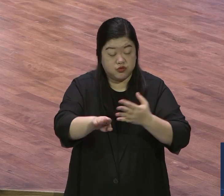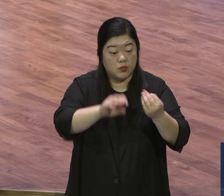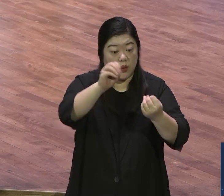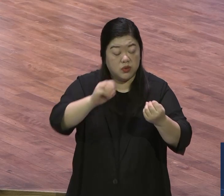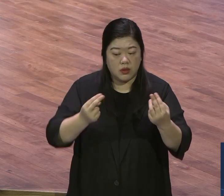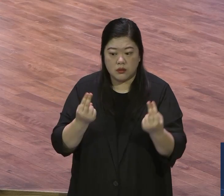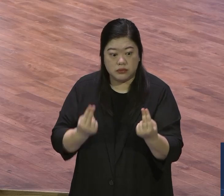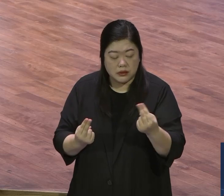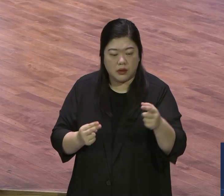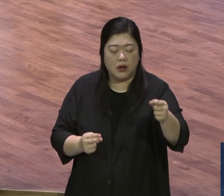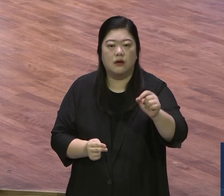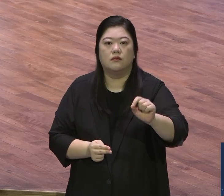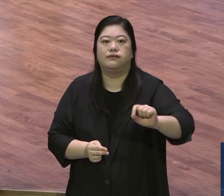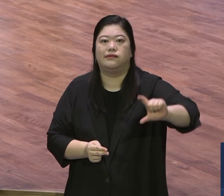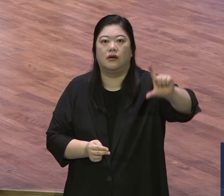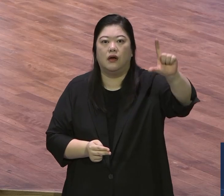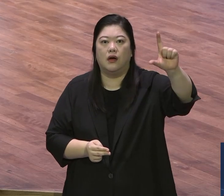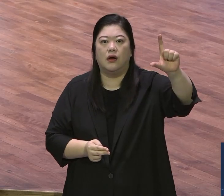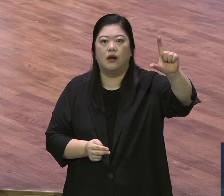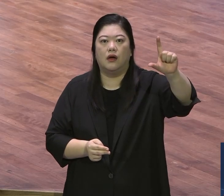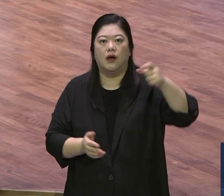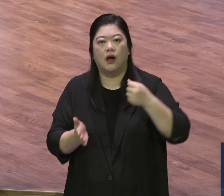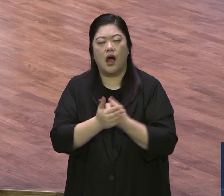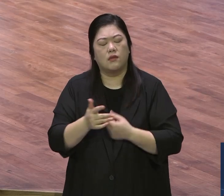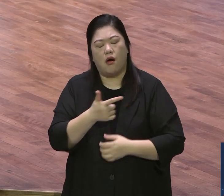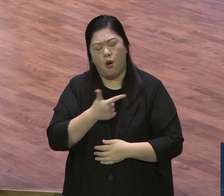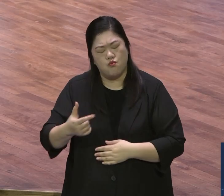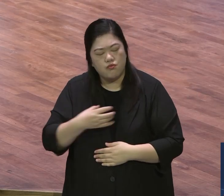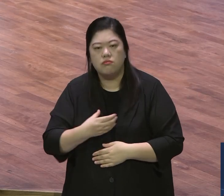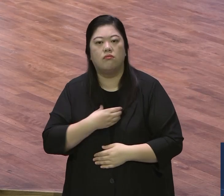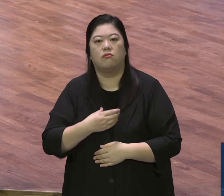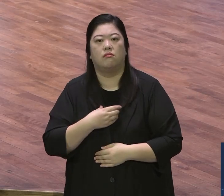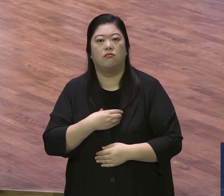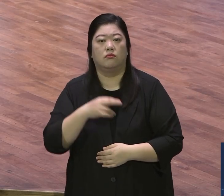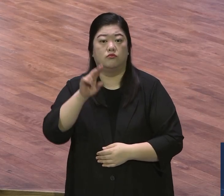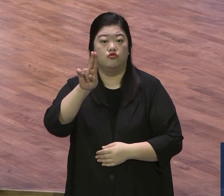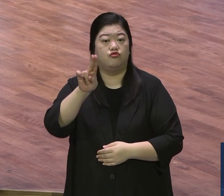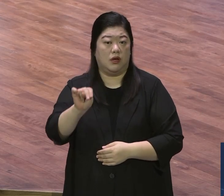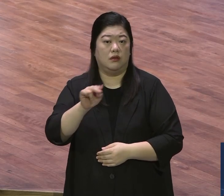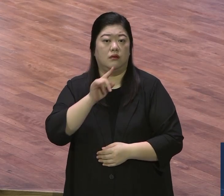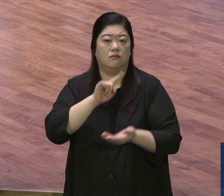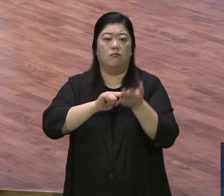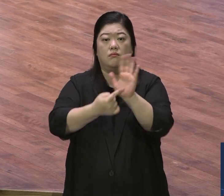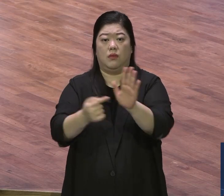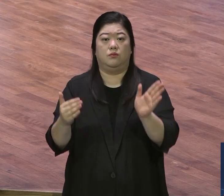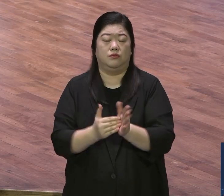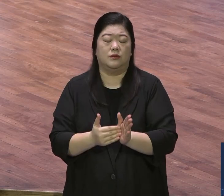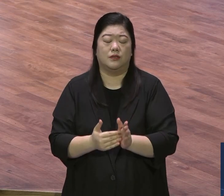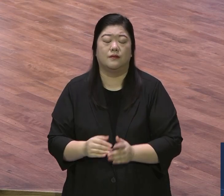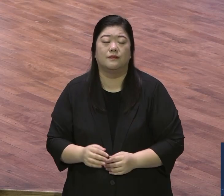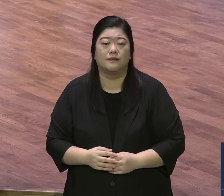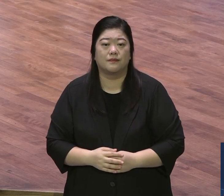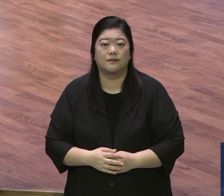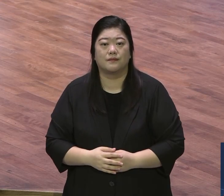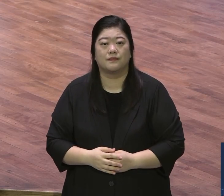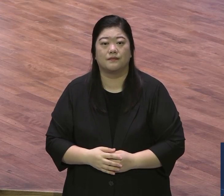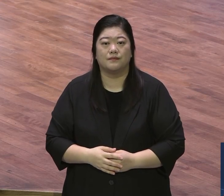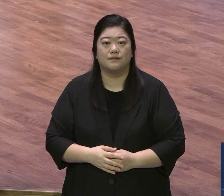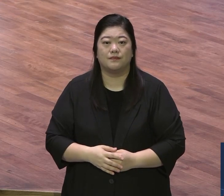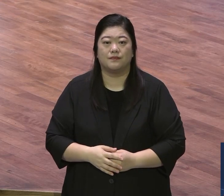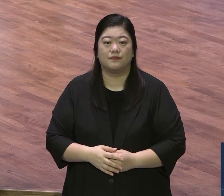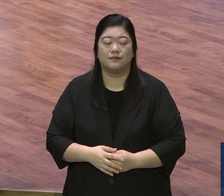이거를 다뤄야 한다라고 유엔 사무총장이 강조를 그렇게 했습니다. 이런